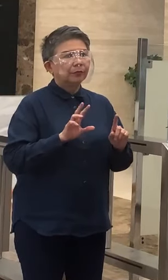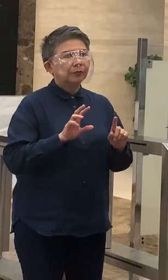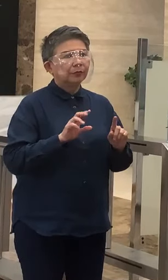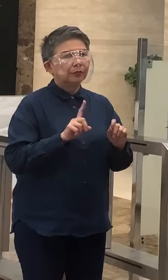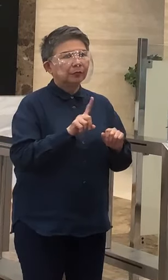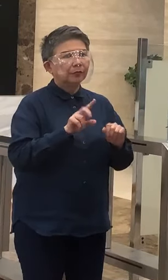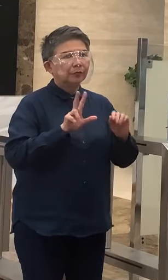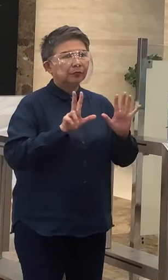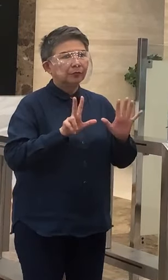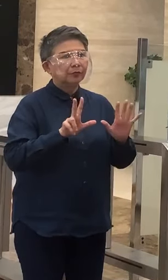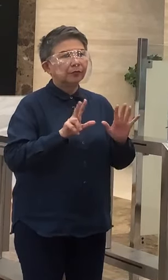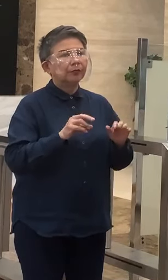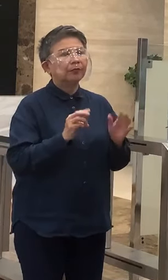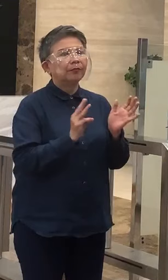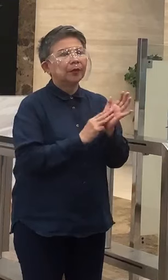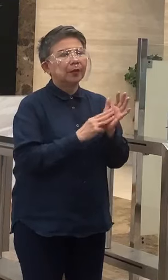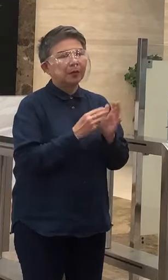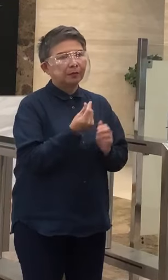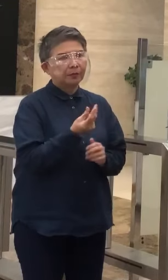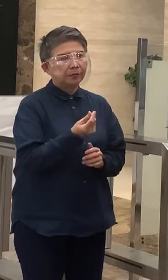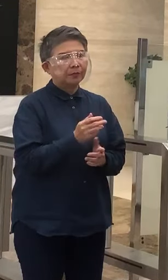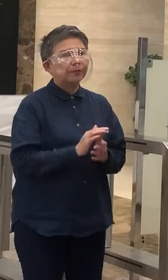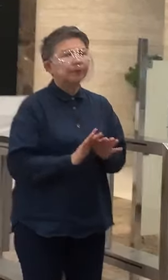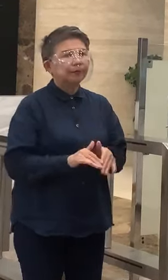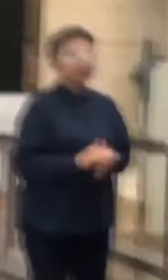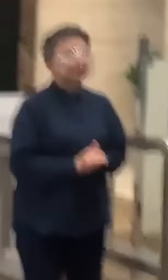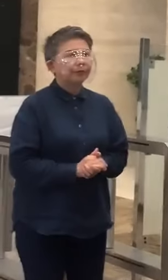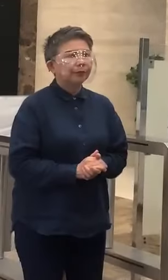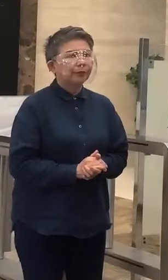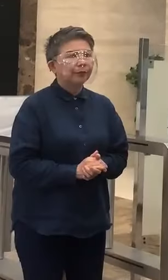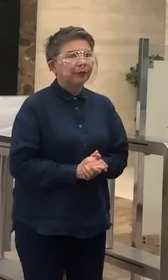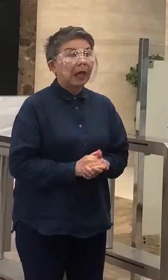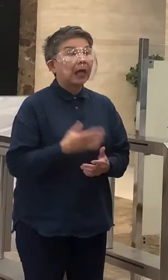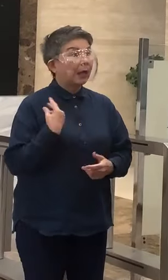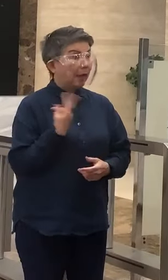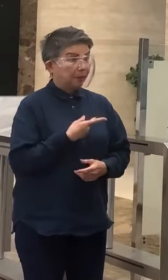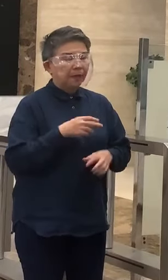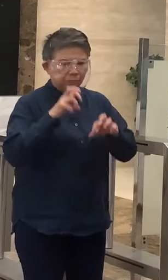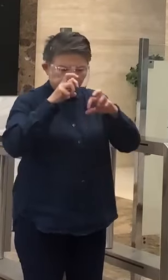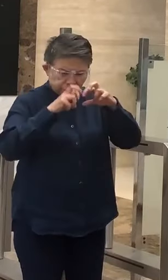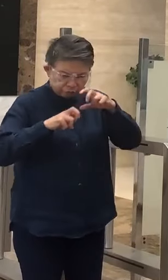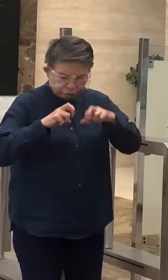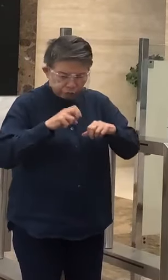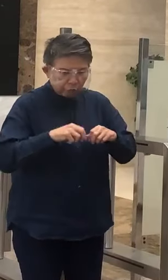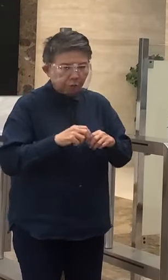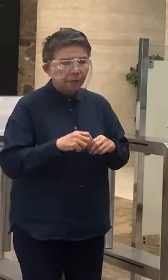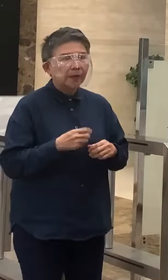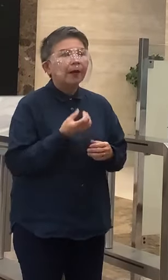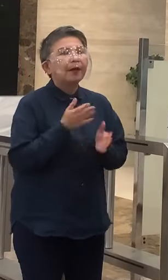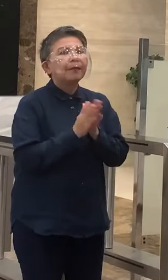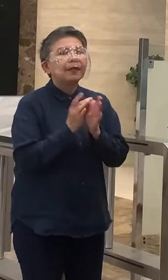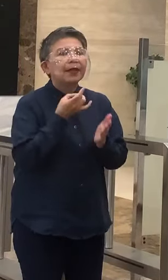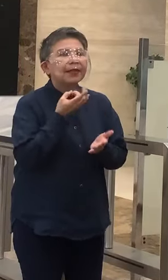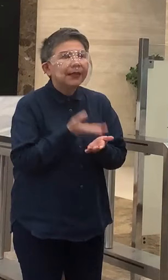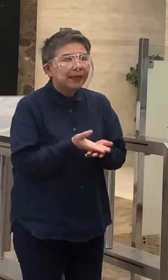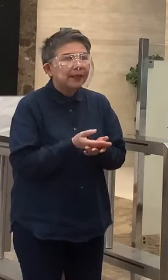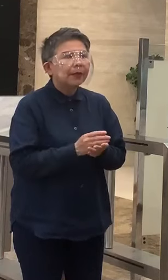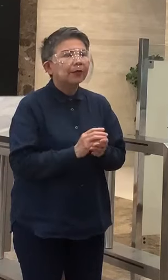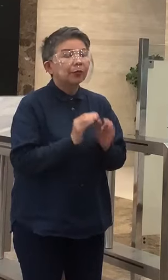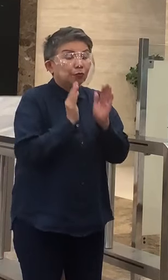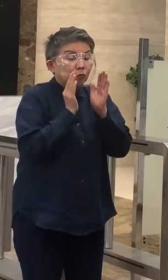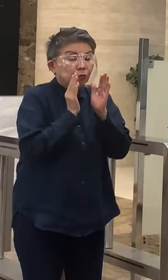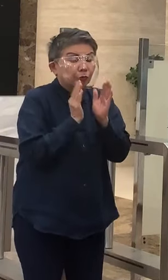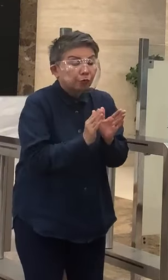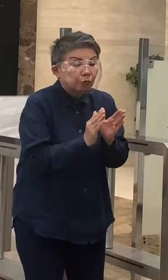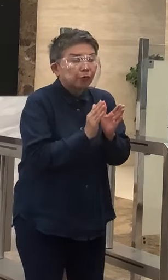miliar rupiah lebih akhir-akhir ini pendiri mengajukan izin sifat khusus